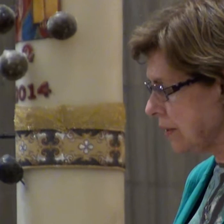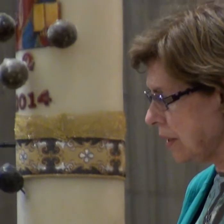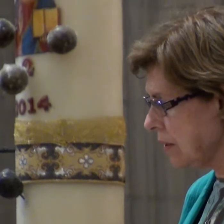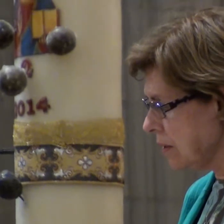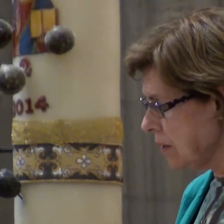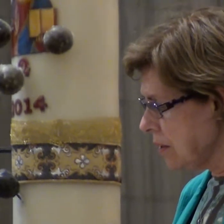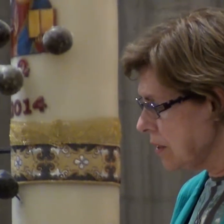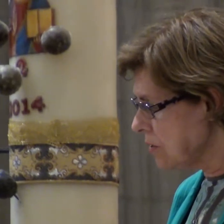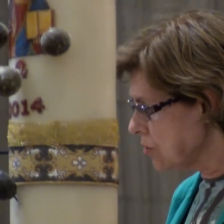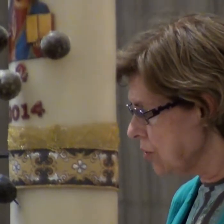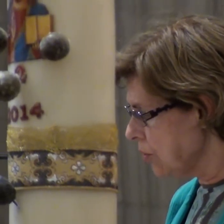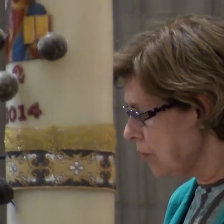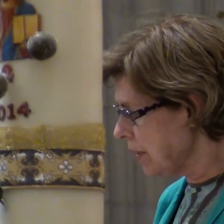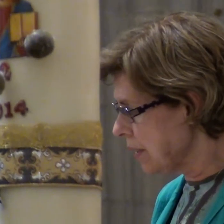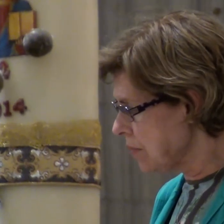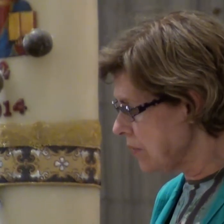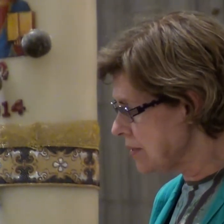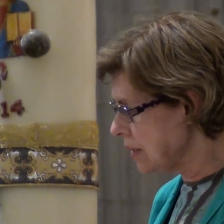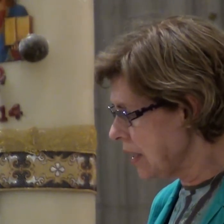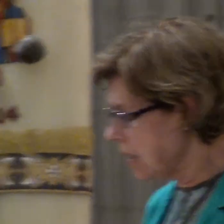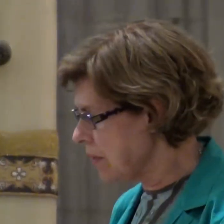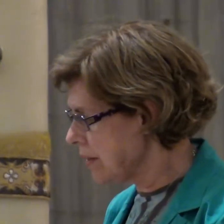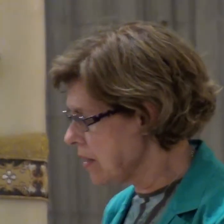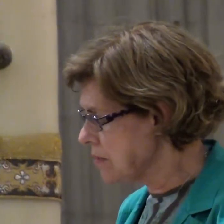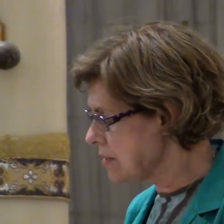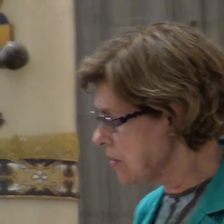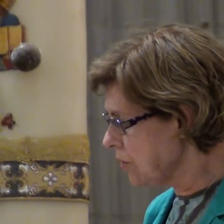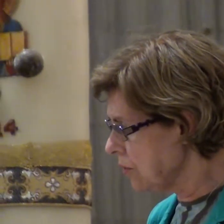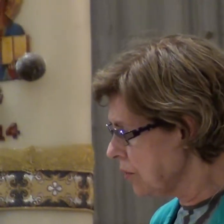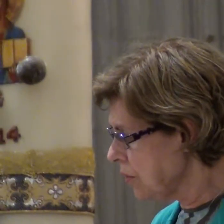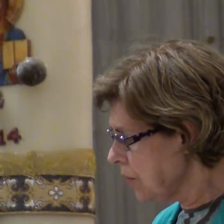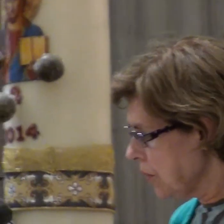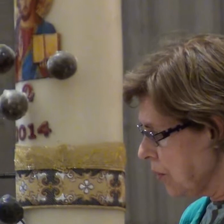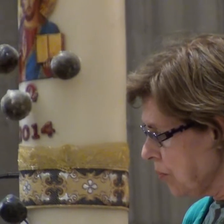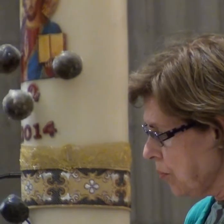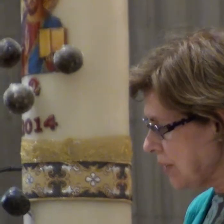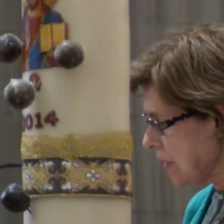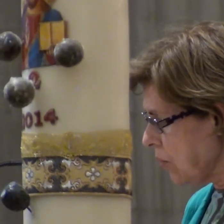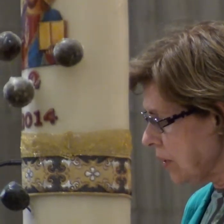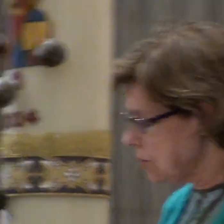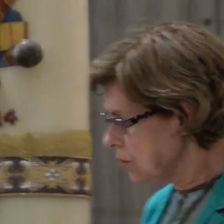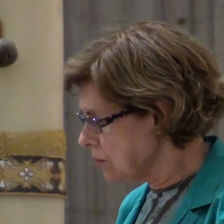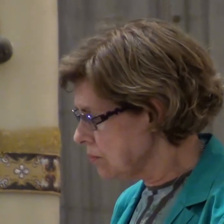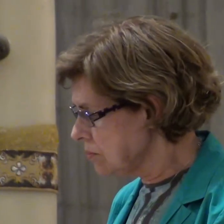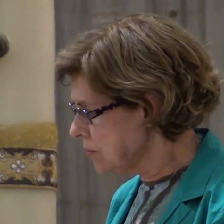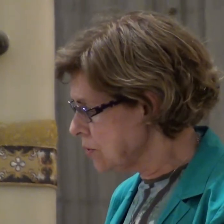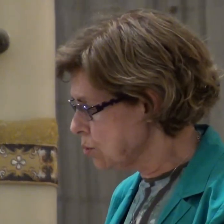fruto de tu vientre quién soy yo la madre del señor pues